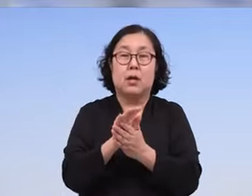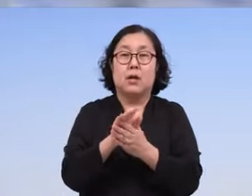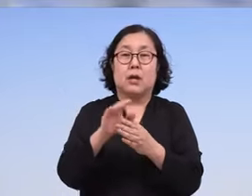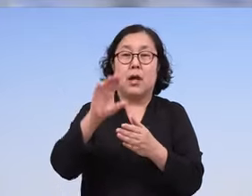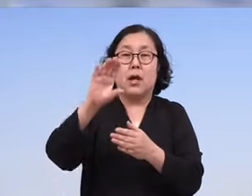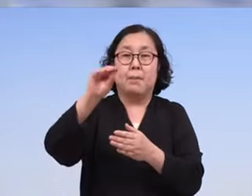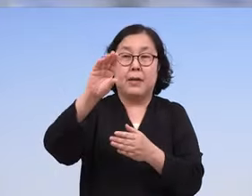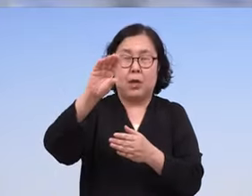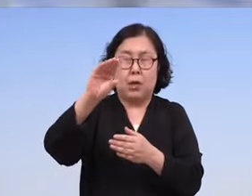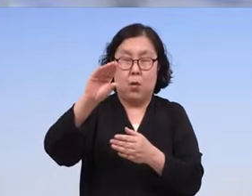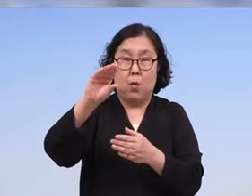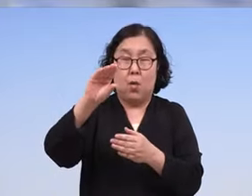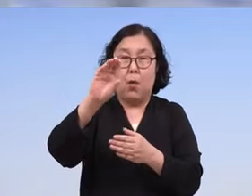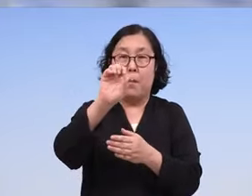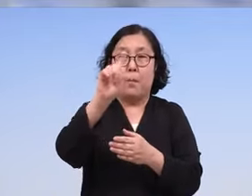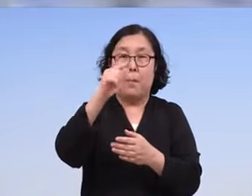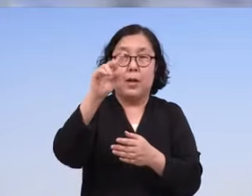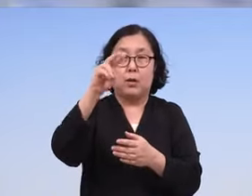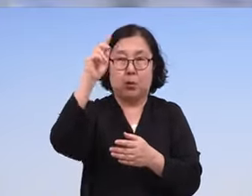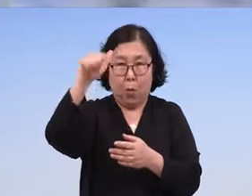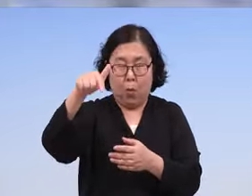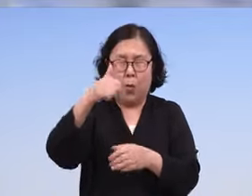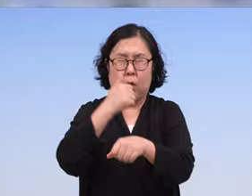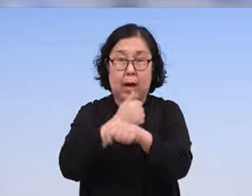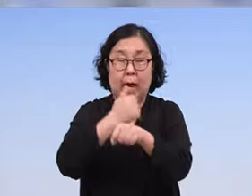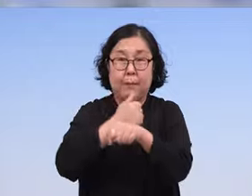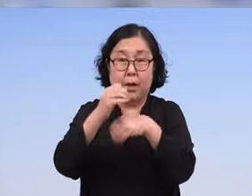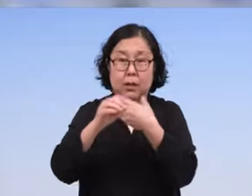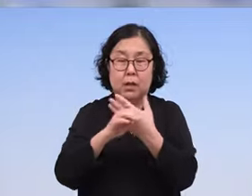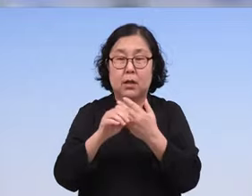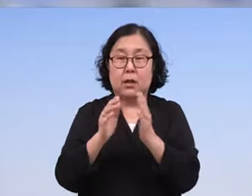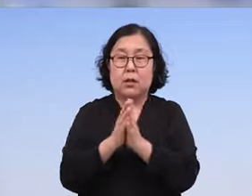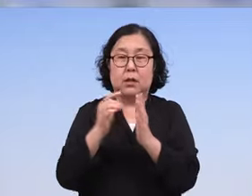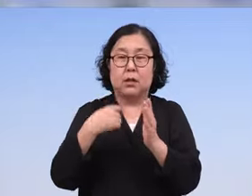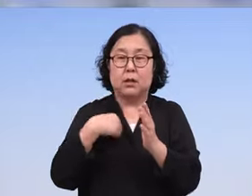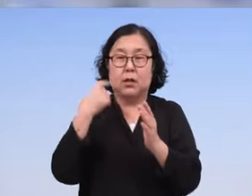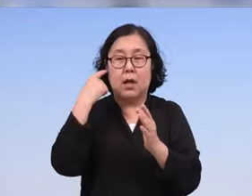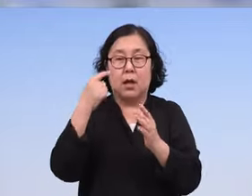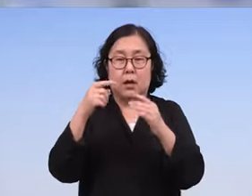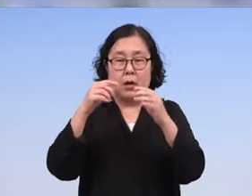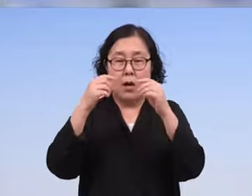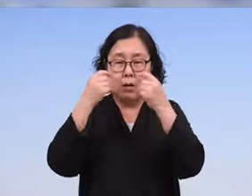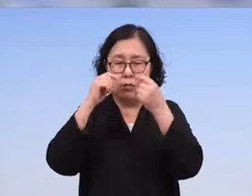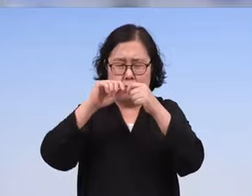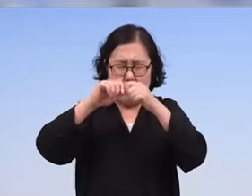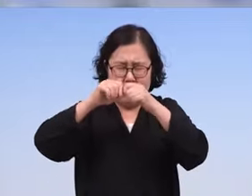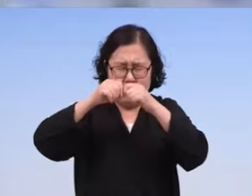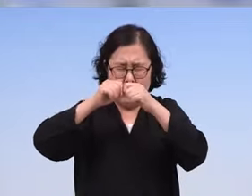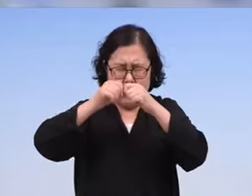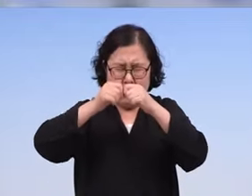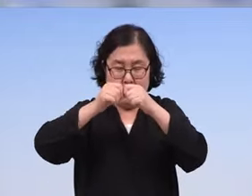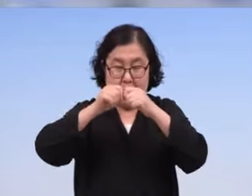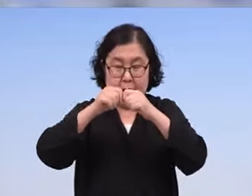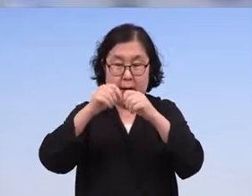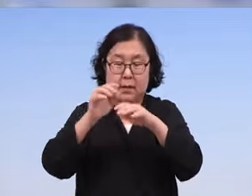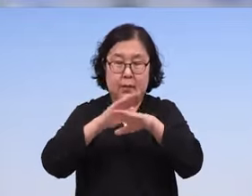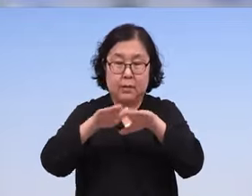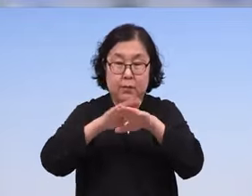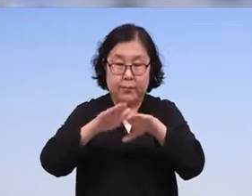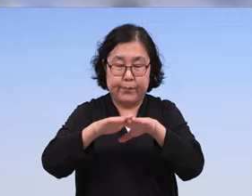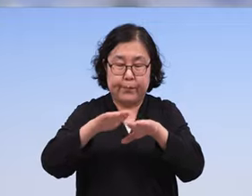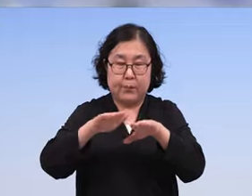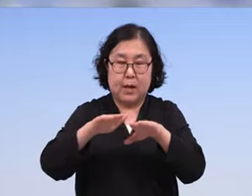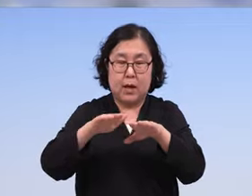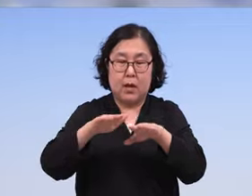판독해달라는 사인인가 봐요. 그 이렇게 사인을 하면은 심판이 어디 들어가 가지고 이제 끼고 정밀하게 그걸